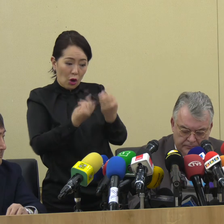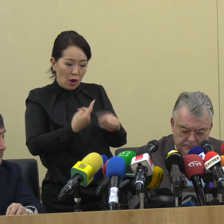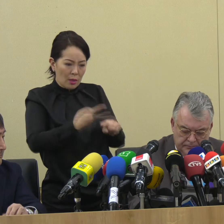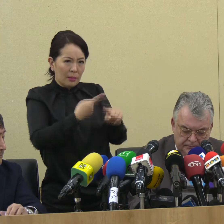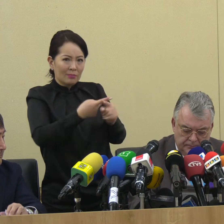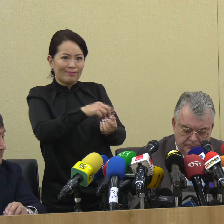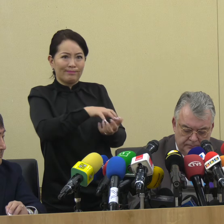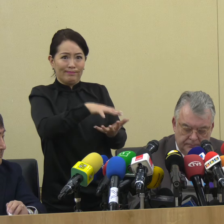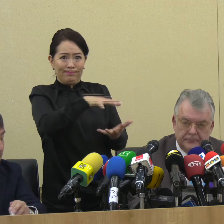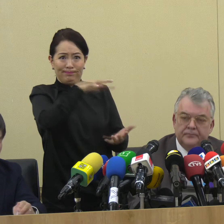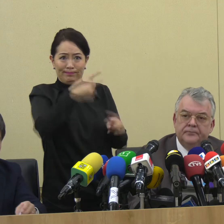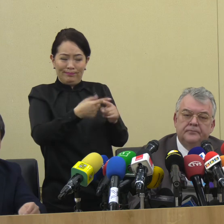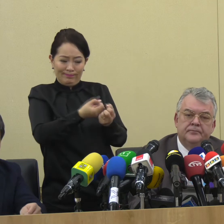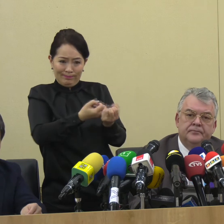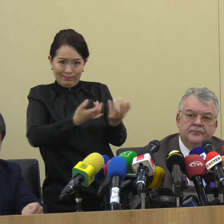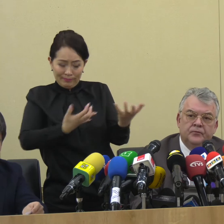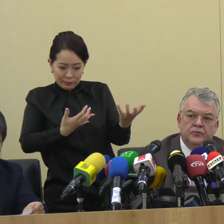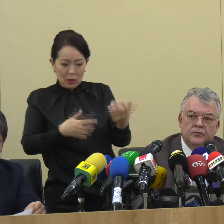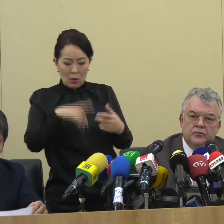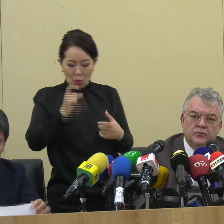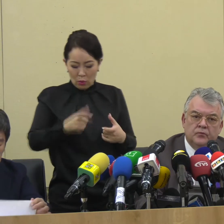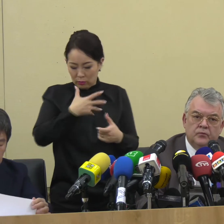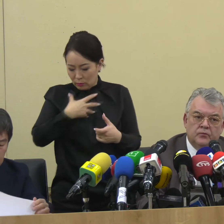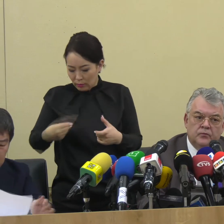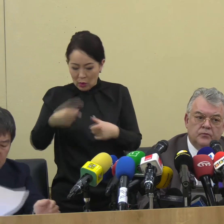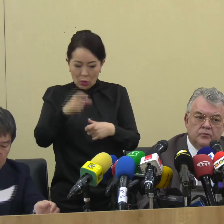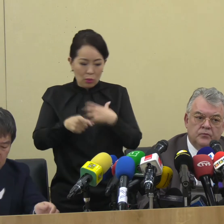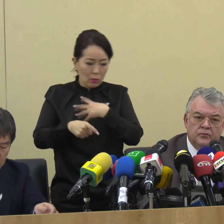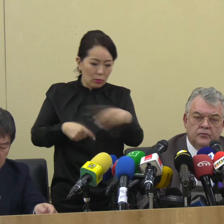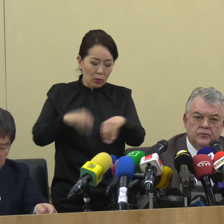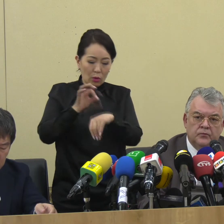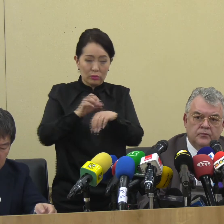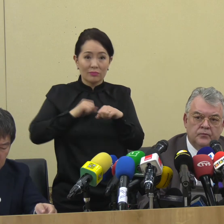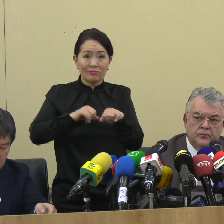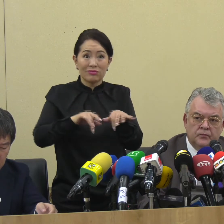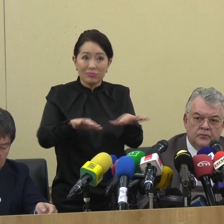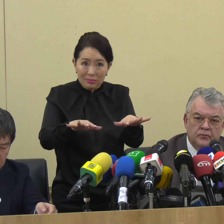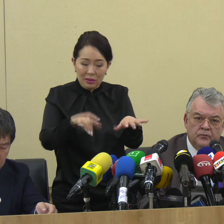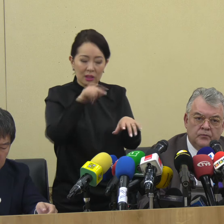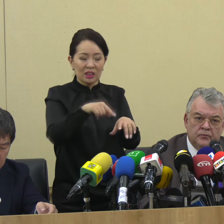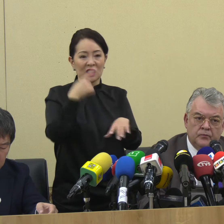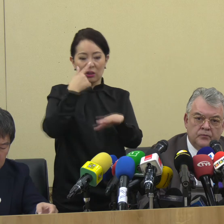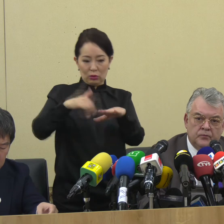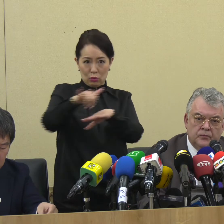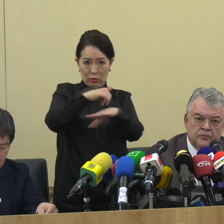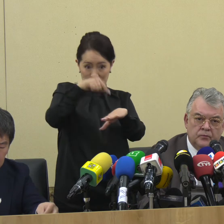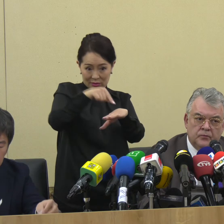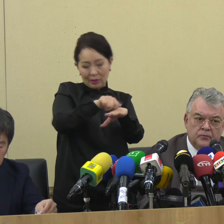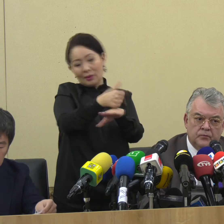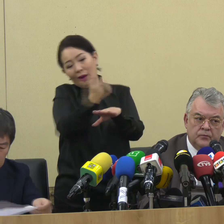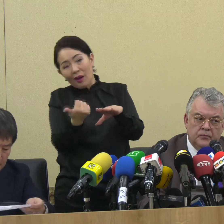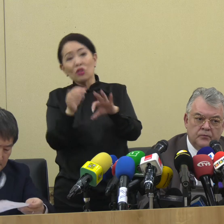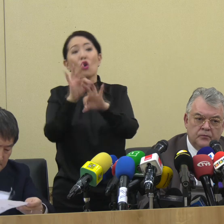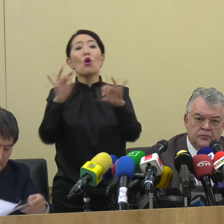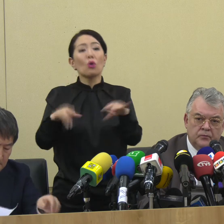нэмэгдэж тахалт хүнээс хүнд халдсан тохиолдолд бүгд найрамдах хятад улсаас өөр улсад бүртгэгдсэнтэй